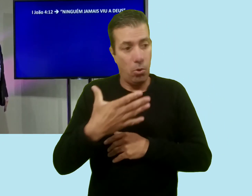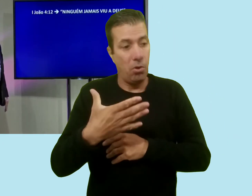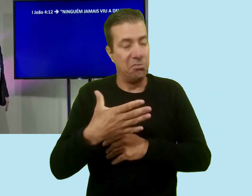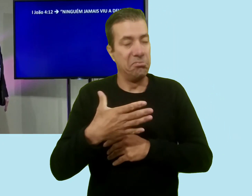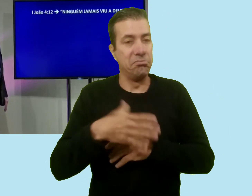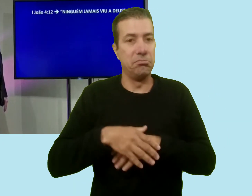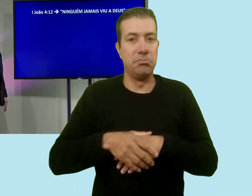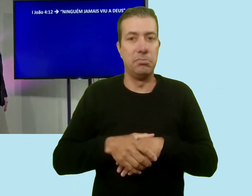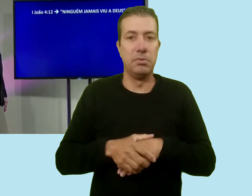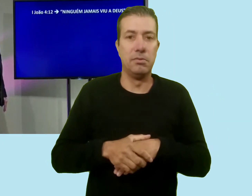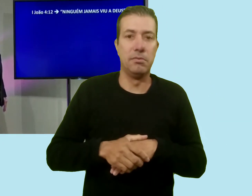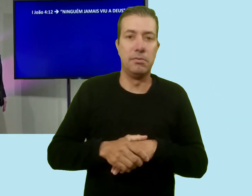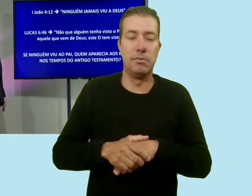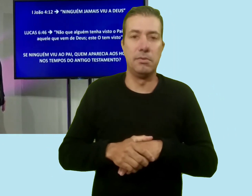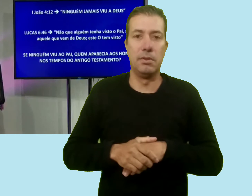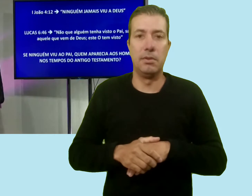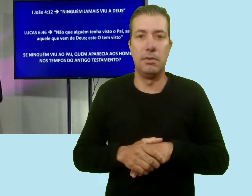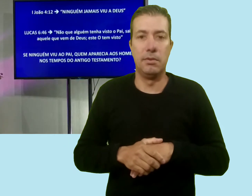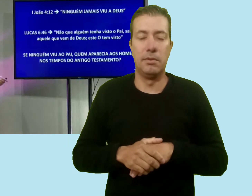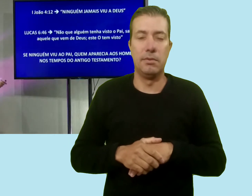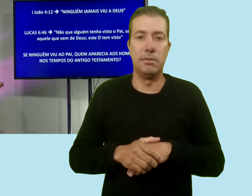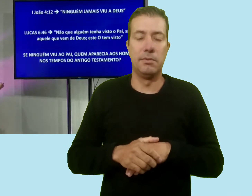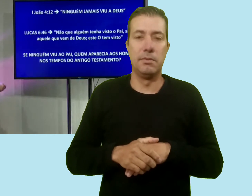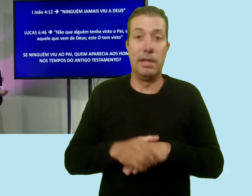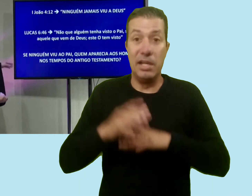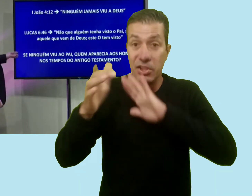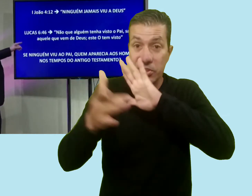É uma boa pergunta essa?